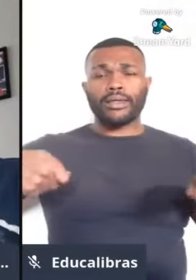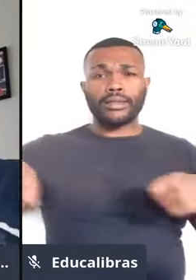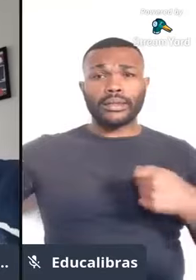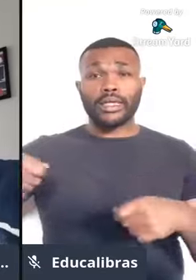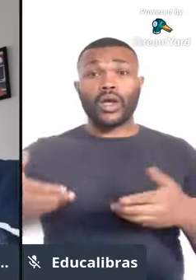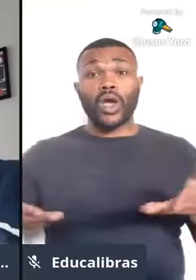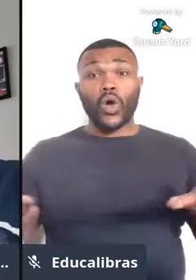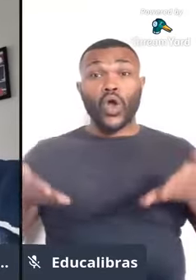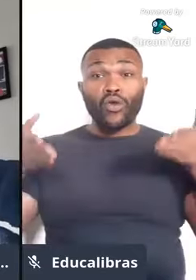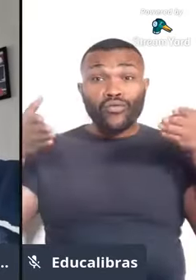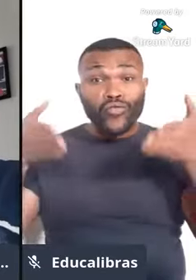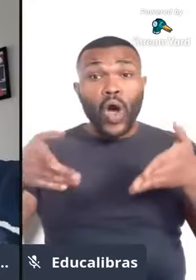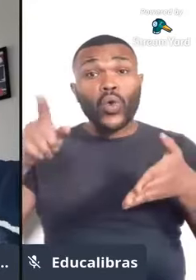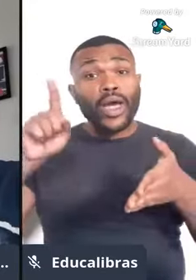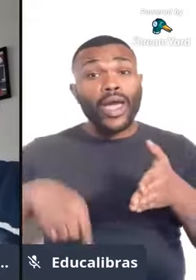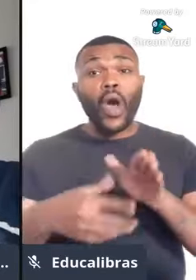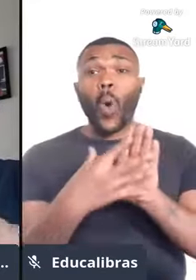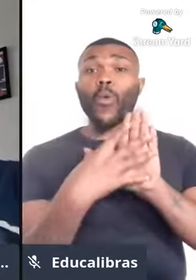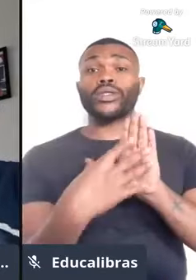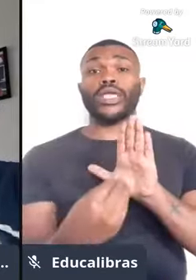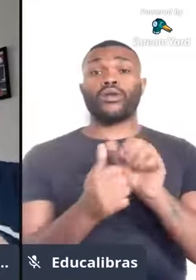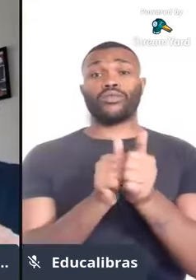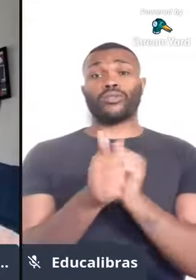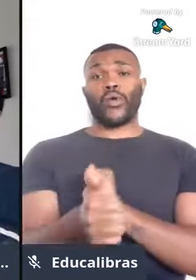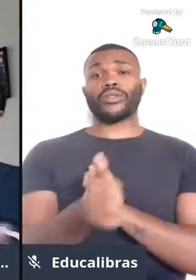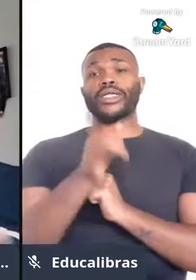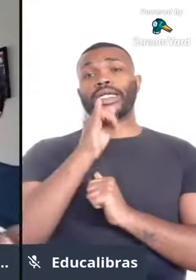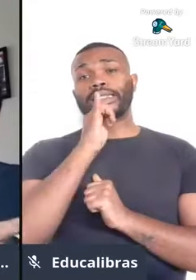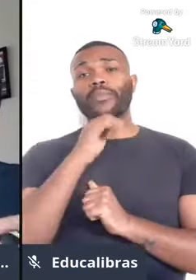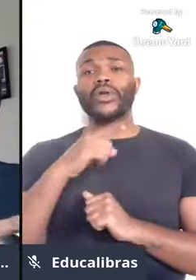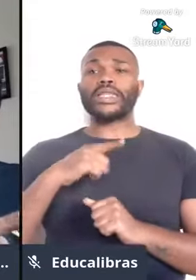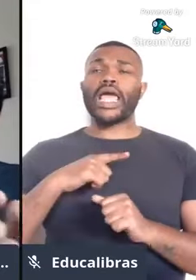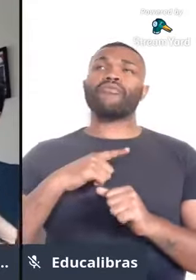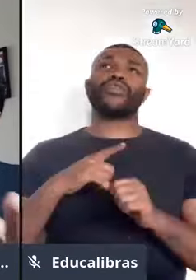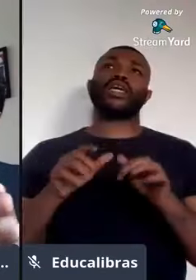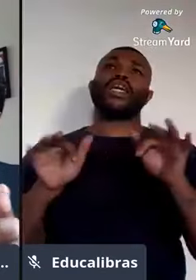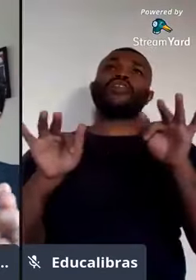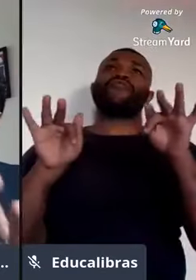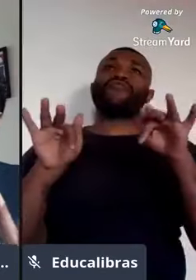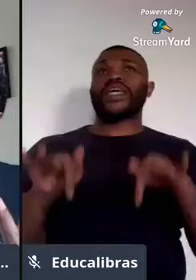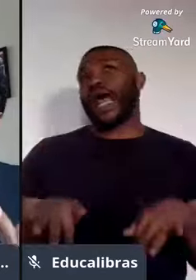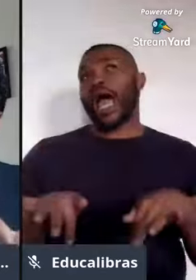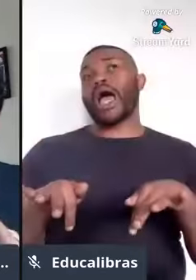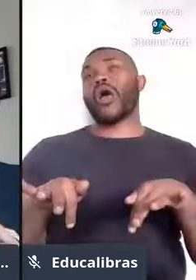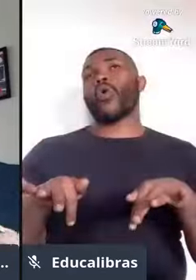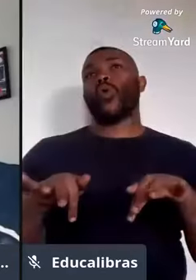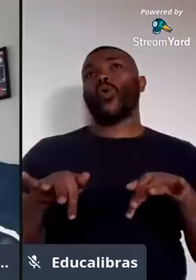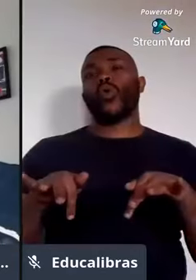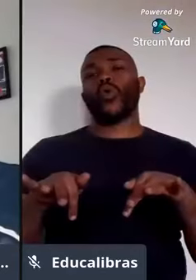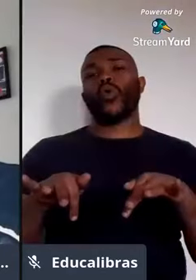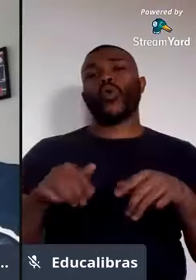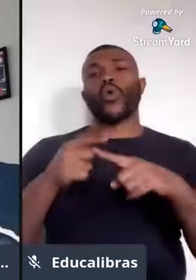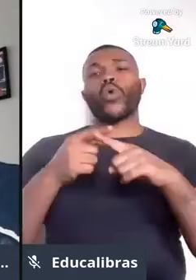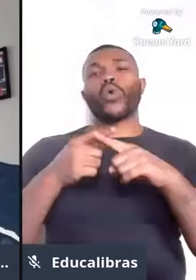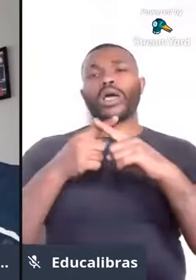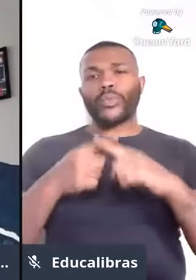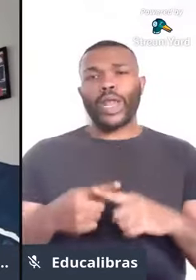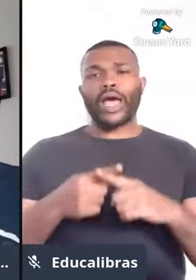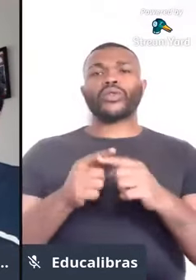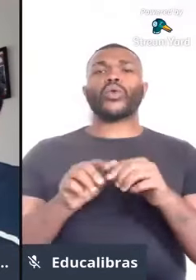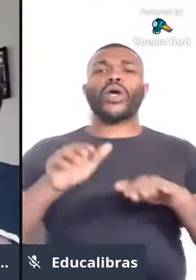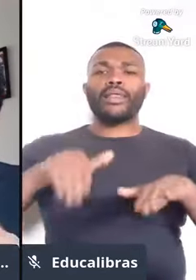a modalidade. O cara fala, hoje teve a final da natação